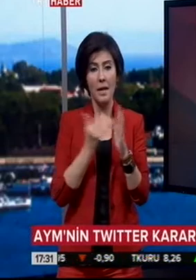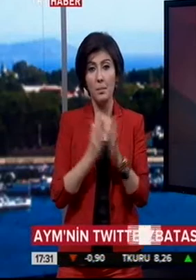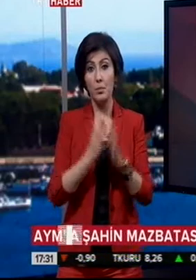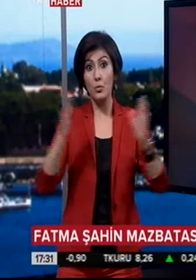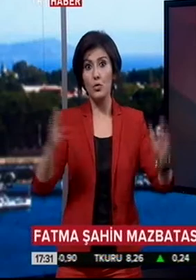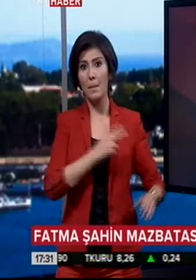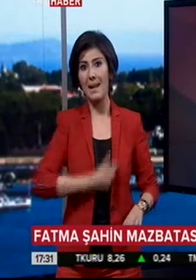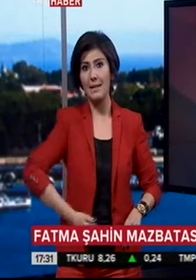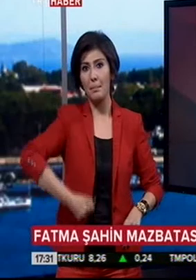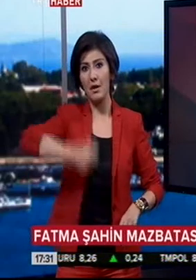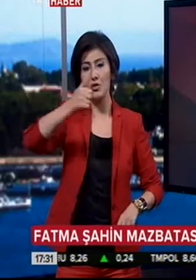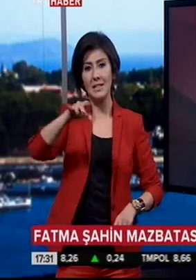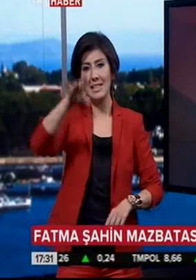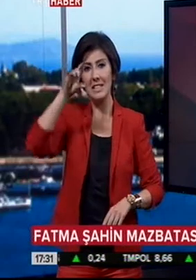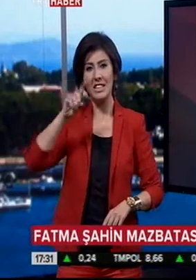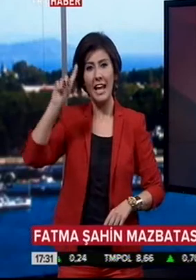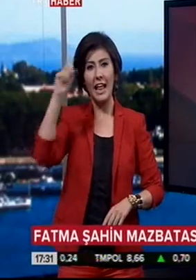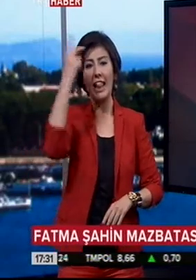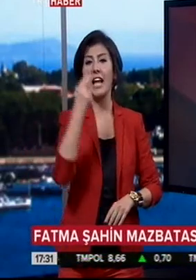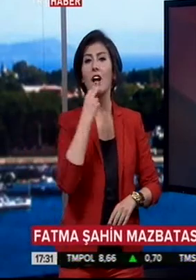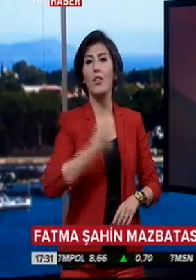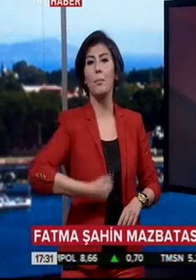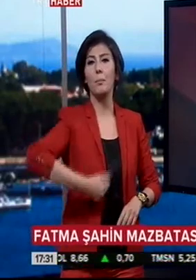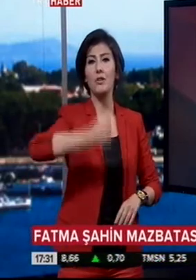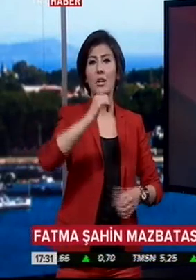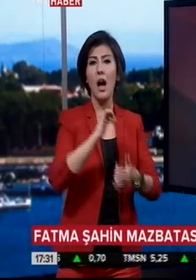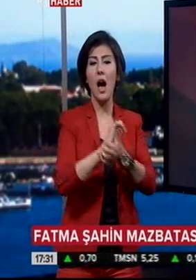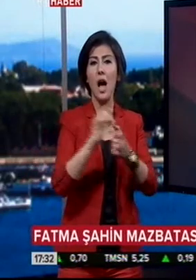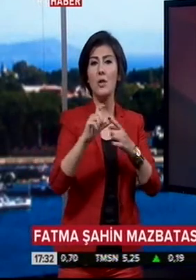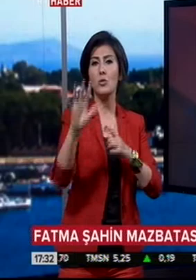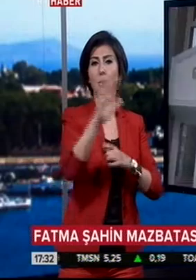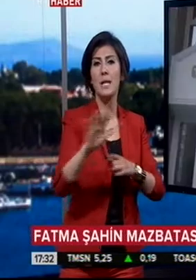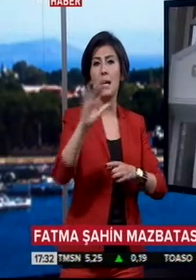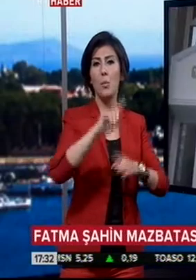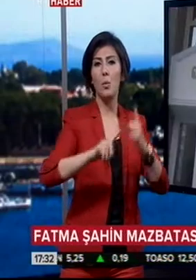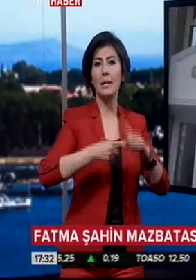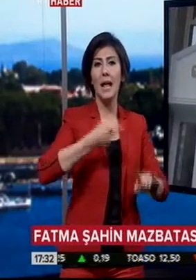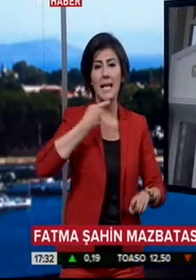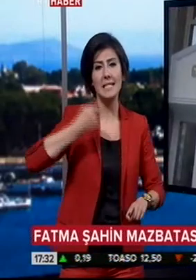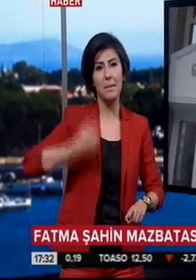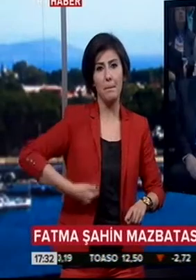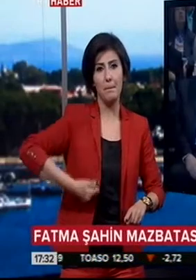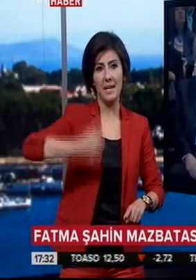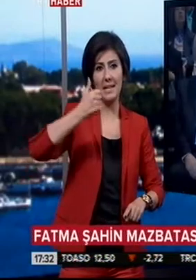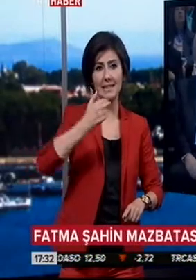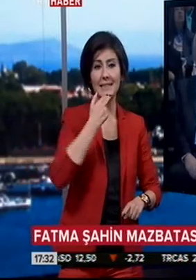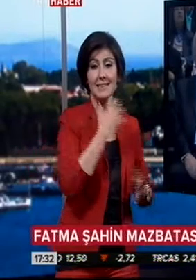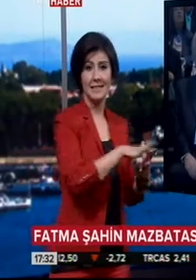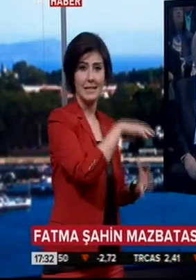Gaziantep Büyükşehir Belediye Başkanlığı'na seçilen ilk kadın başkan, Aile ve Sosyal Politikalar eski bakanı Fatma Şahin mazbatasını